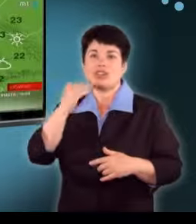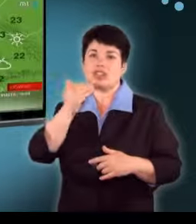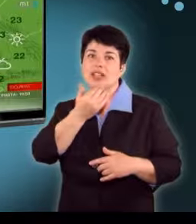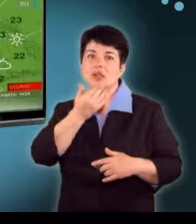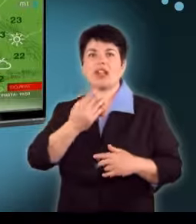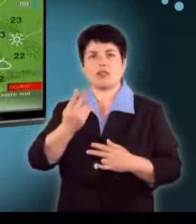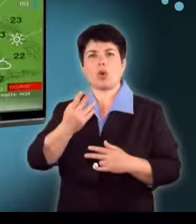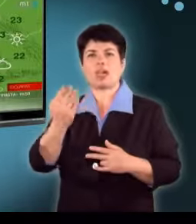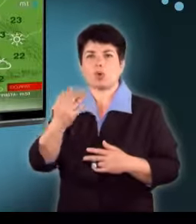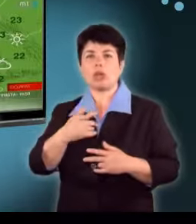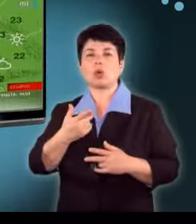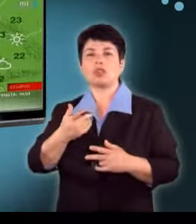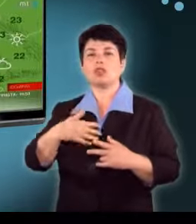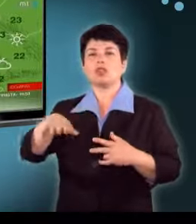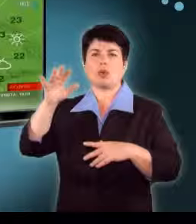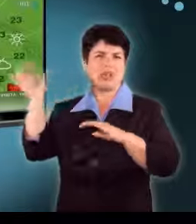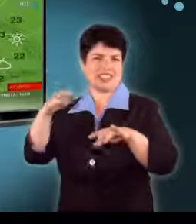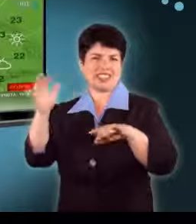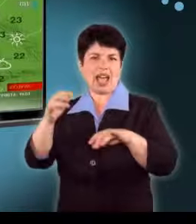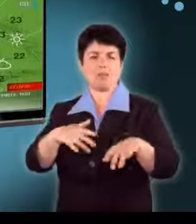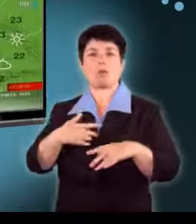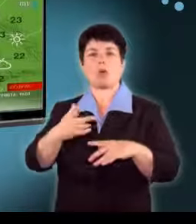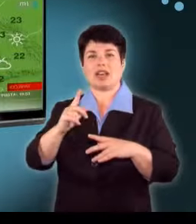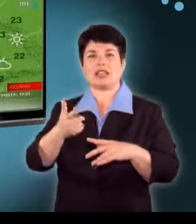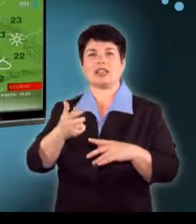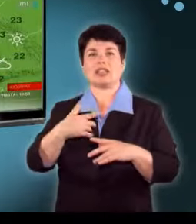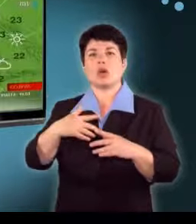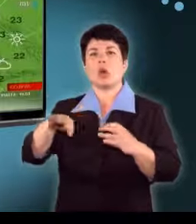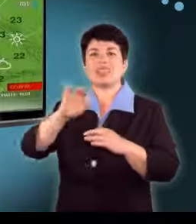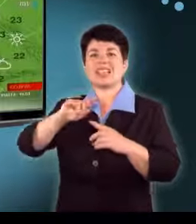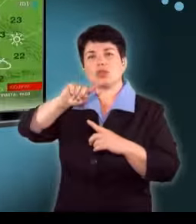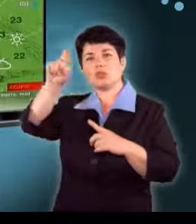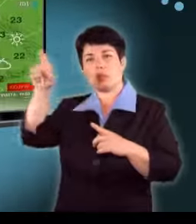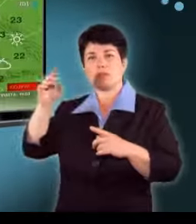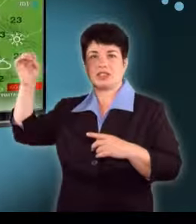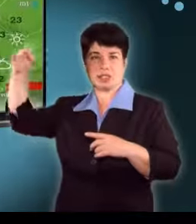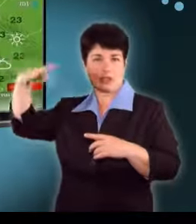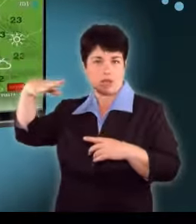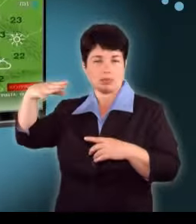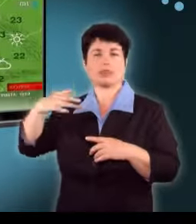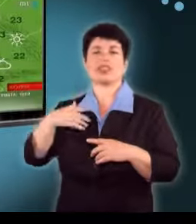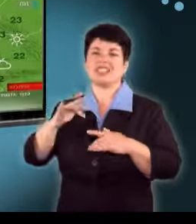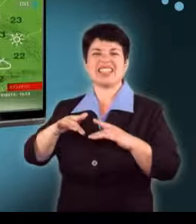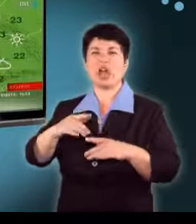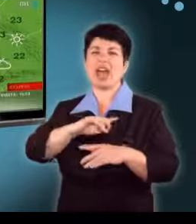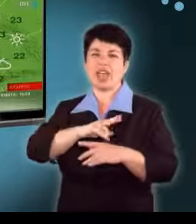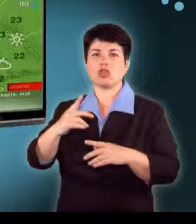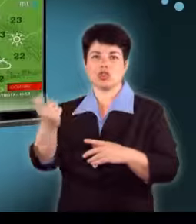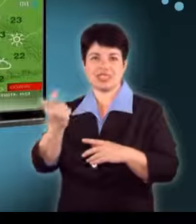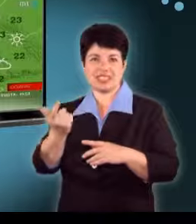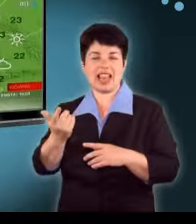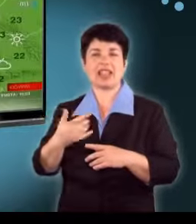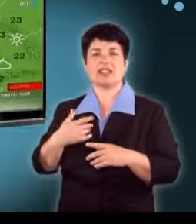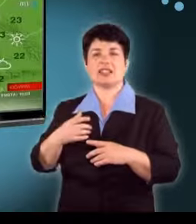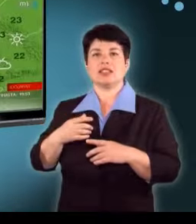zápor, zivatar, az ország többi részén viszont kisüt a nap, de időnként erős lesz a szél. Zivatarok idején viharos széllökések is